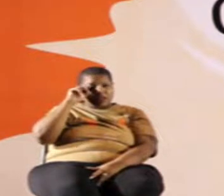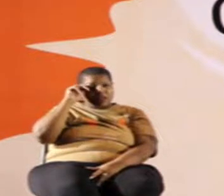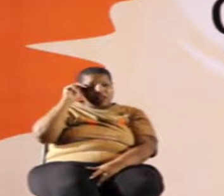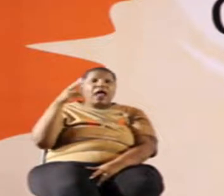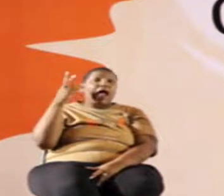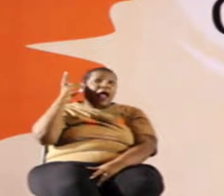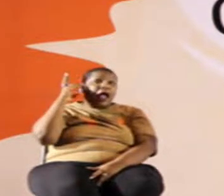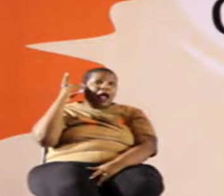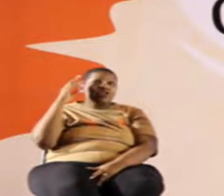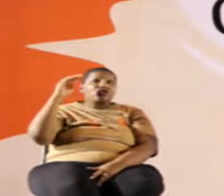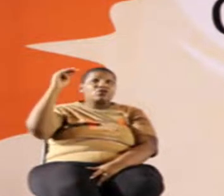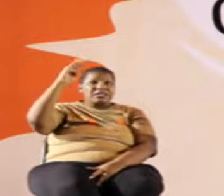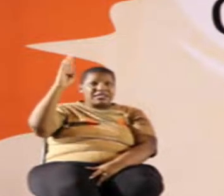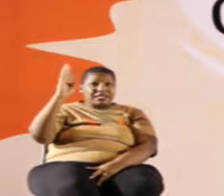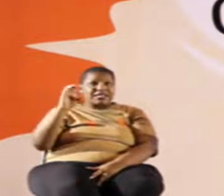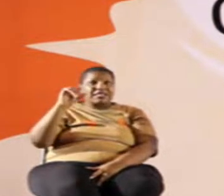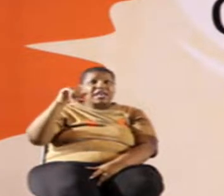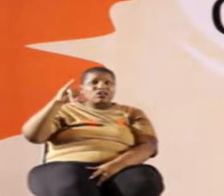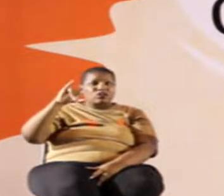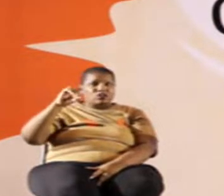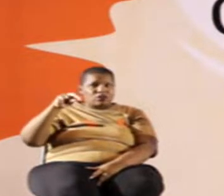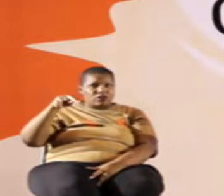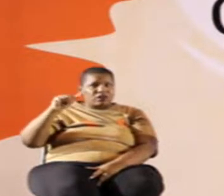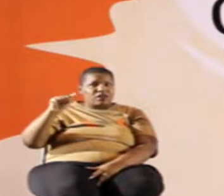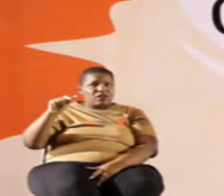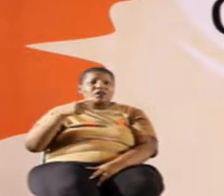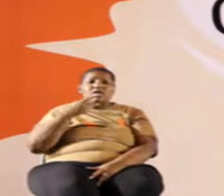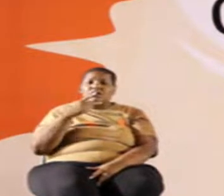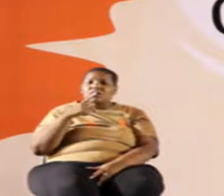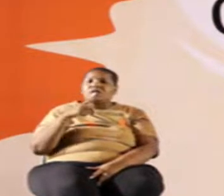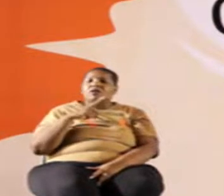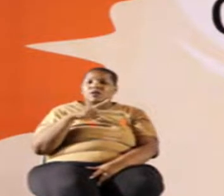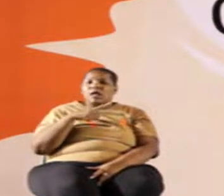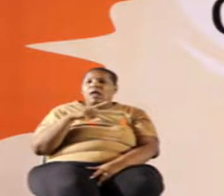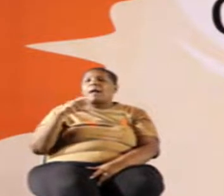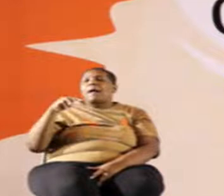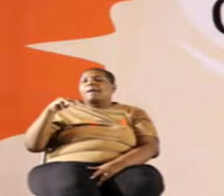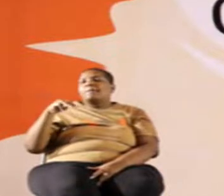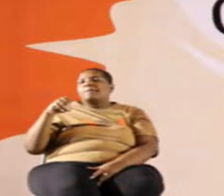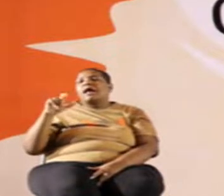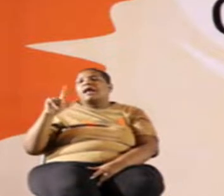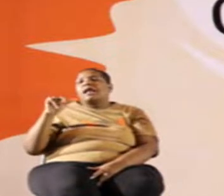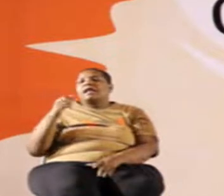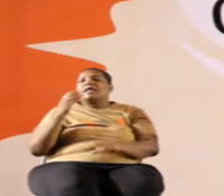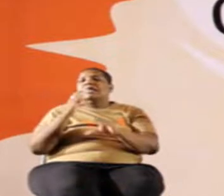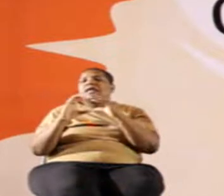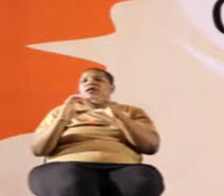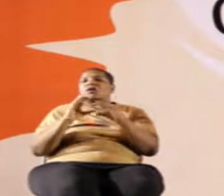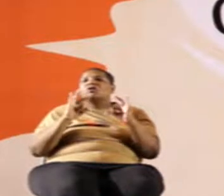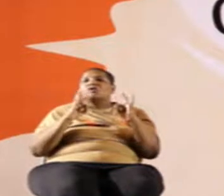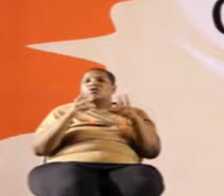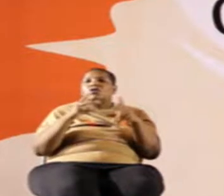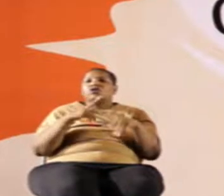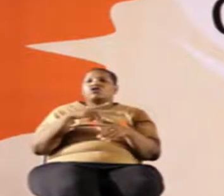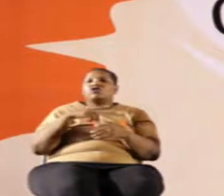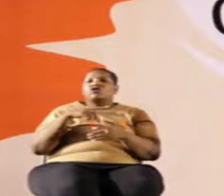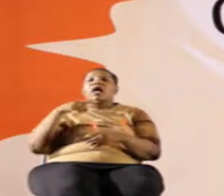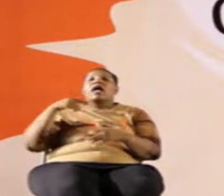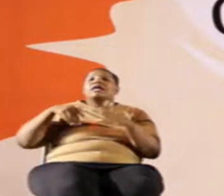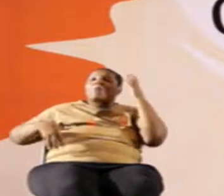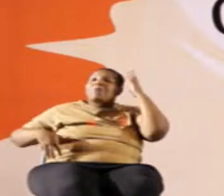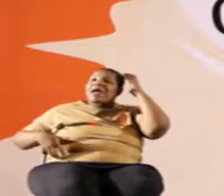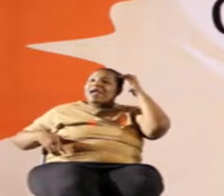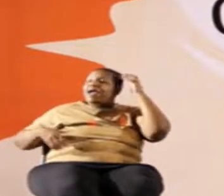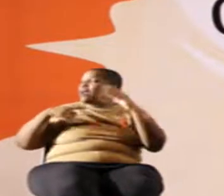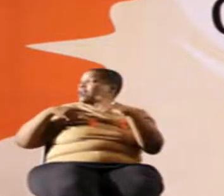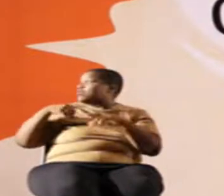Rádio Nacional, principalmente, mas não apenas. Mas, além de Emilinha, Marlene, aquelas cantoras todas, havia as macacas de auditório. Não